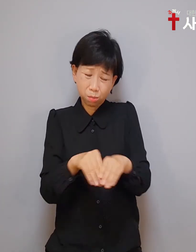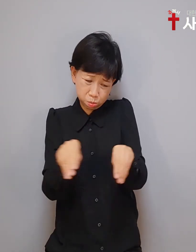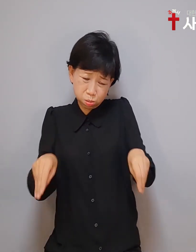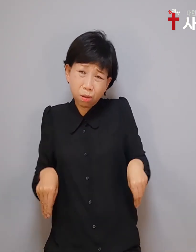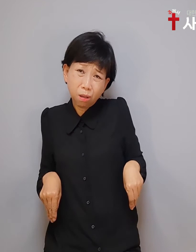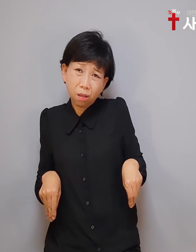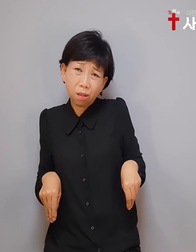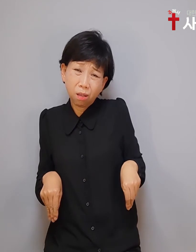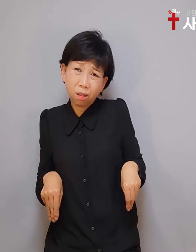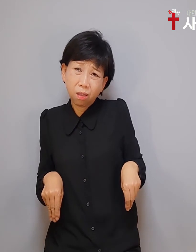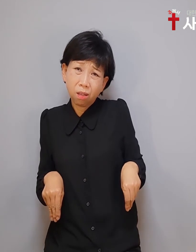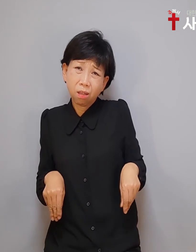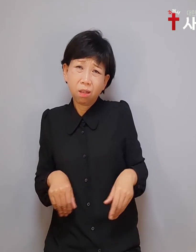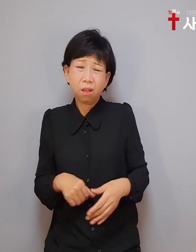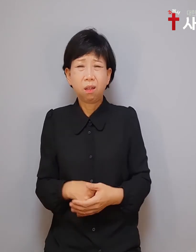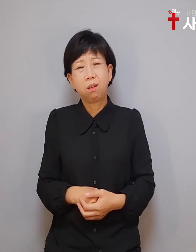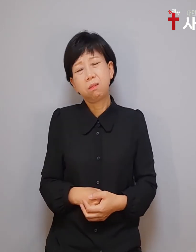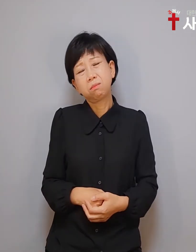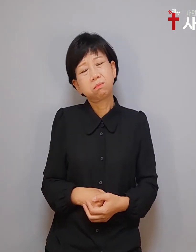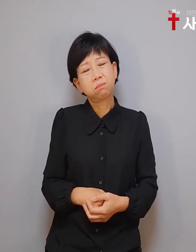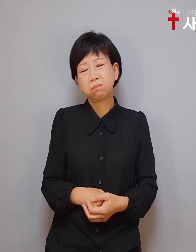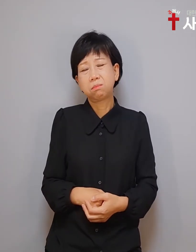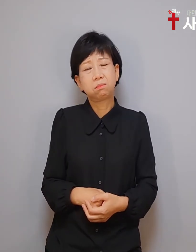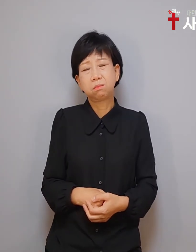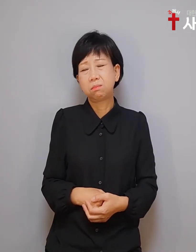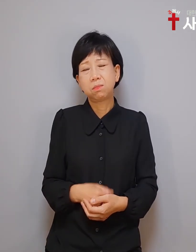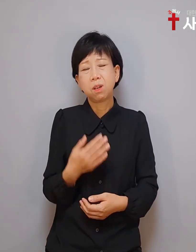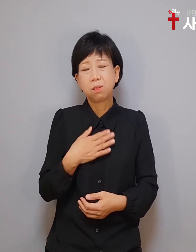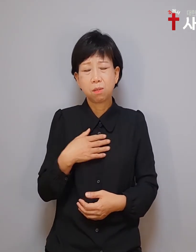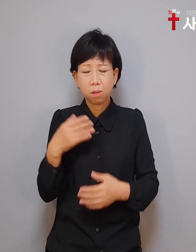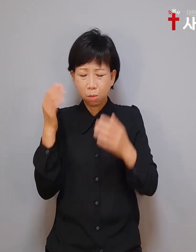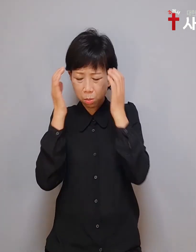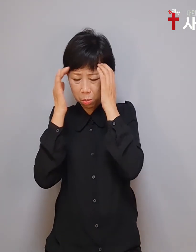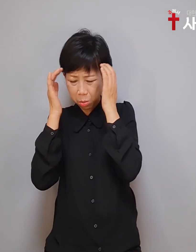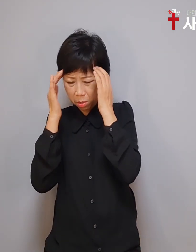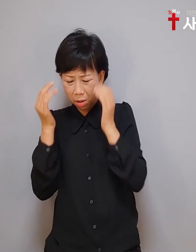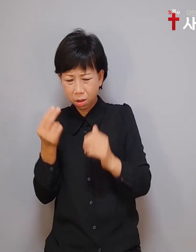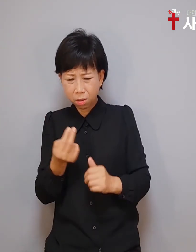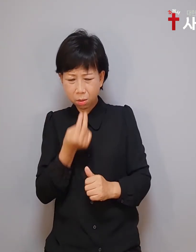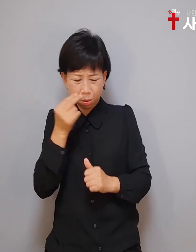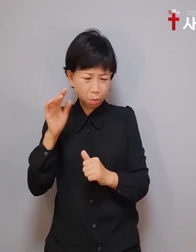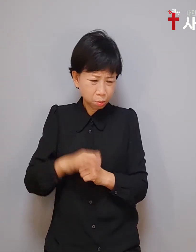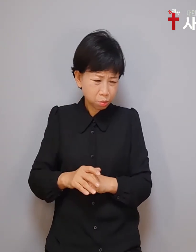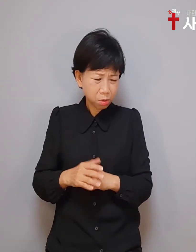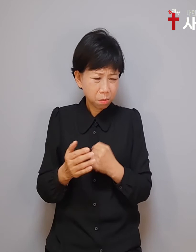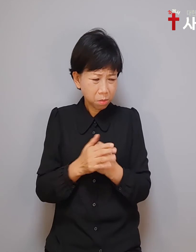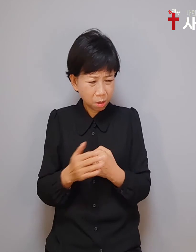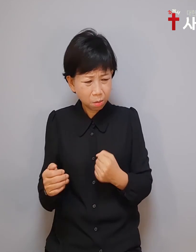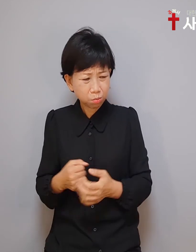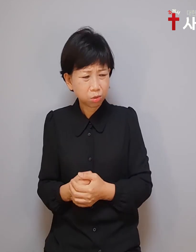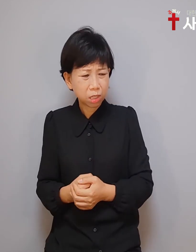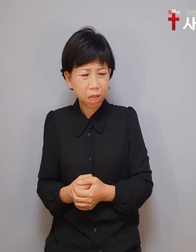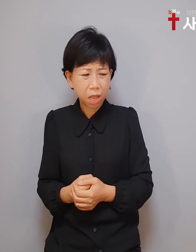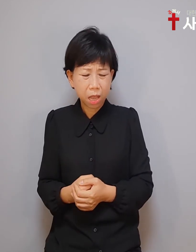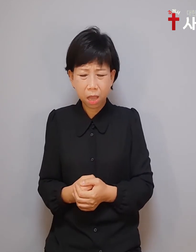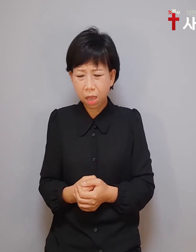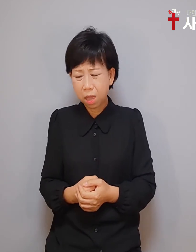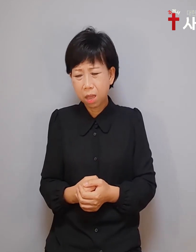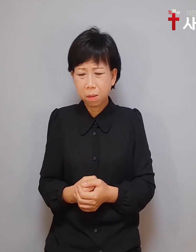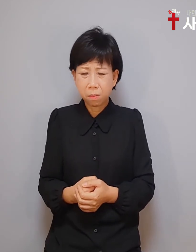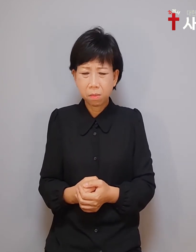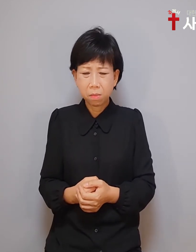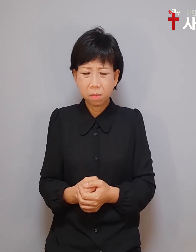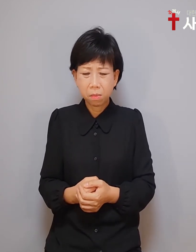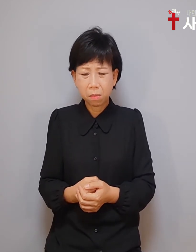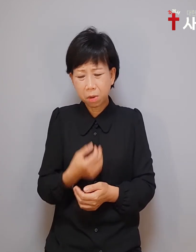당하는 고난 때문에, 내가 당하는 그런 어떤 누명 때문에 발등에 불만 끄려고 너무 아웅다웅하며